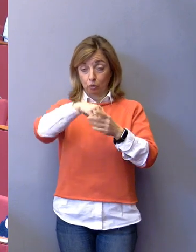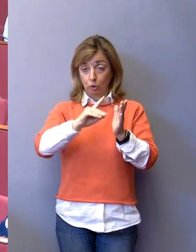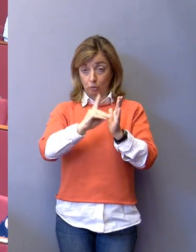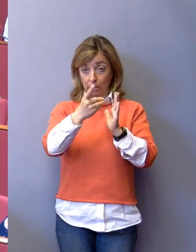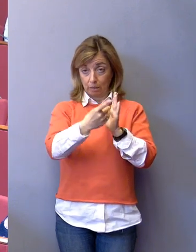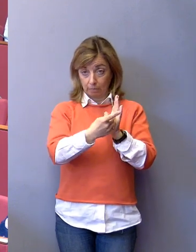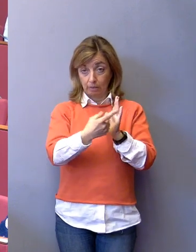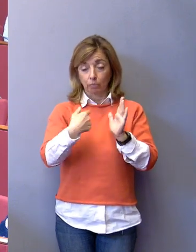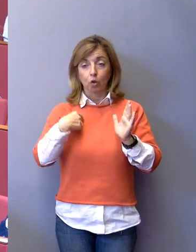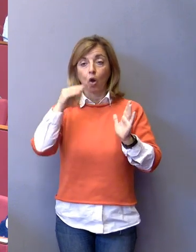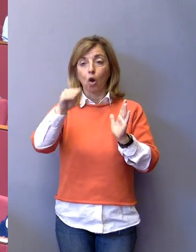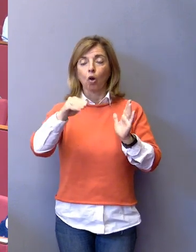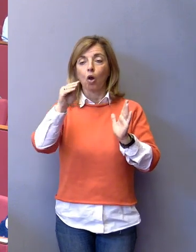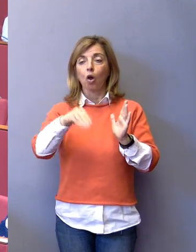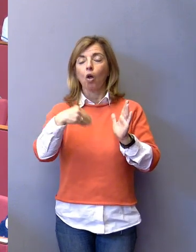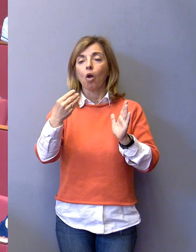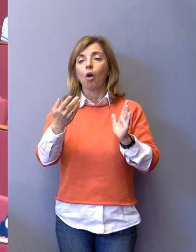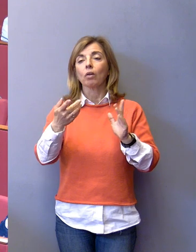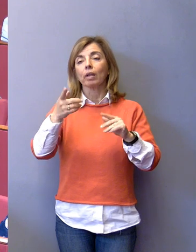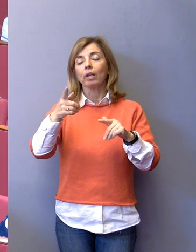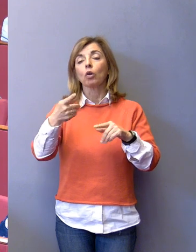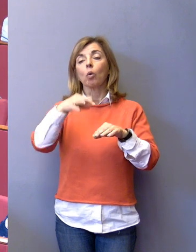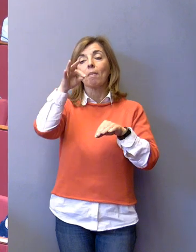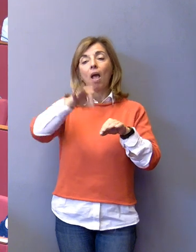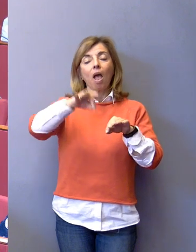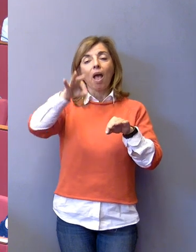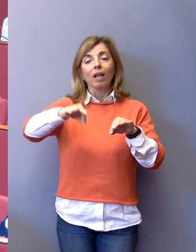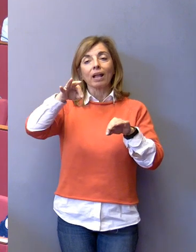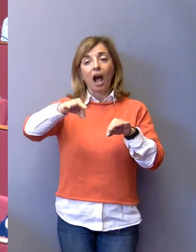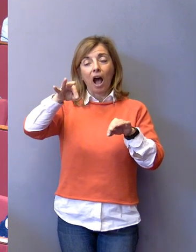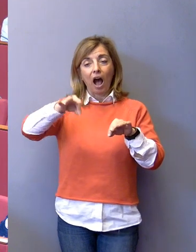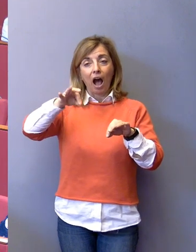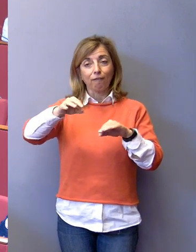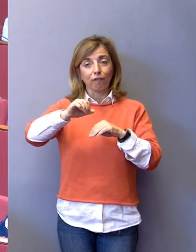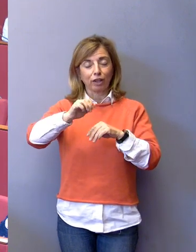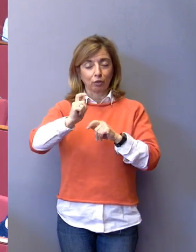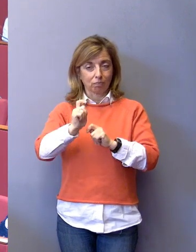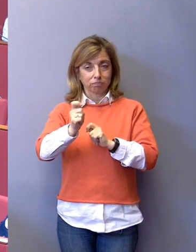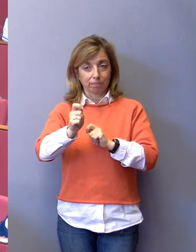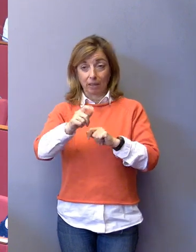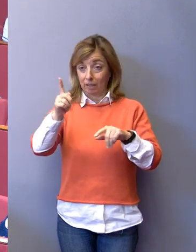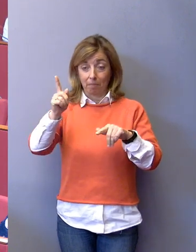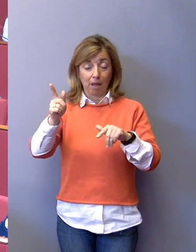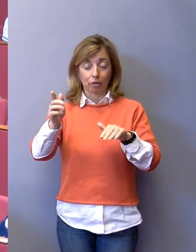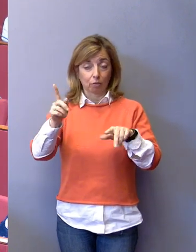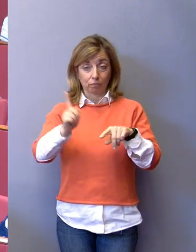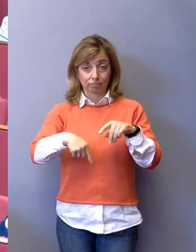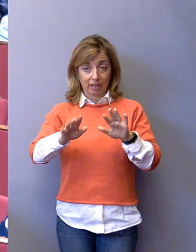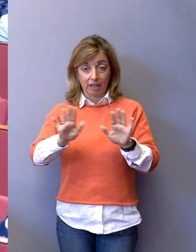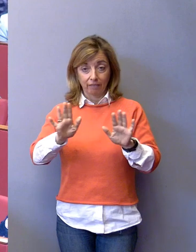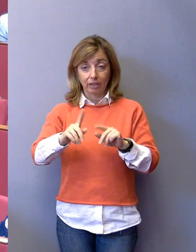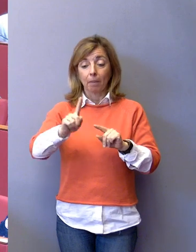delibera dei canoni di locazione per gli impianti sportivi di proprietà comunale per l'anno 2024